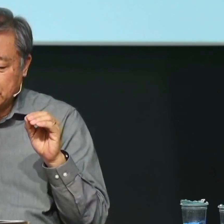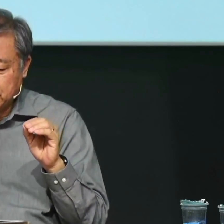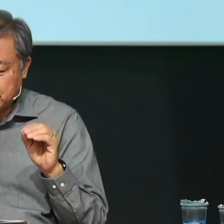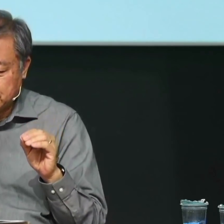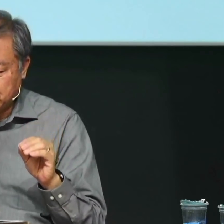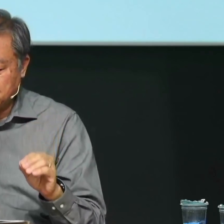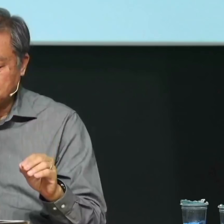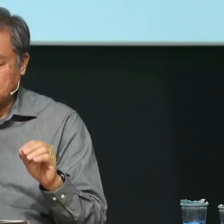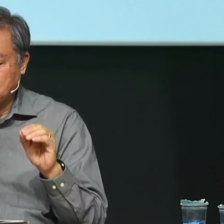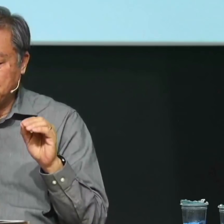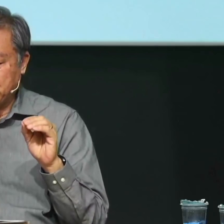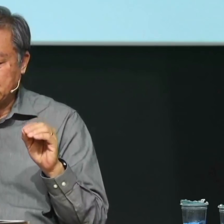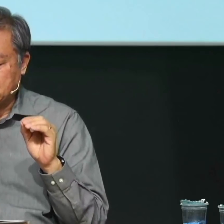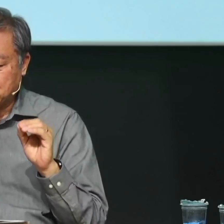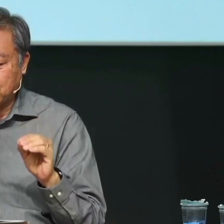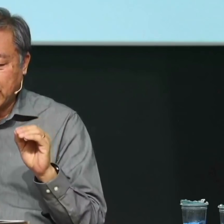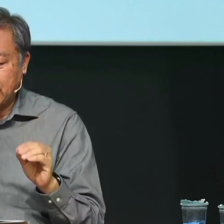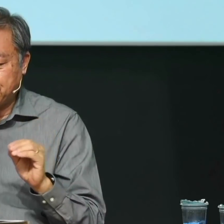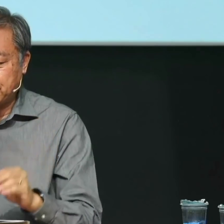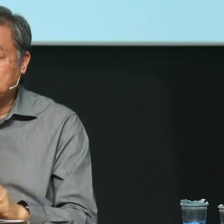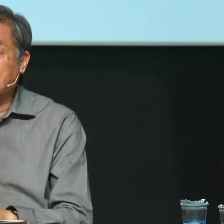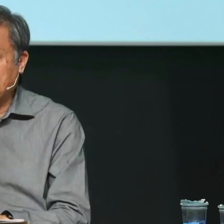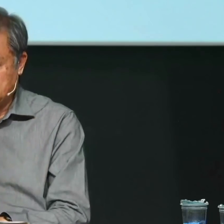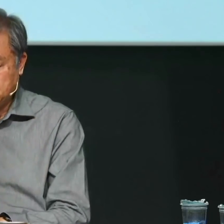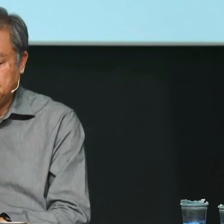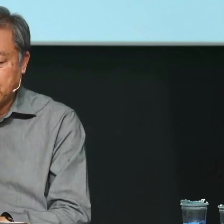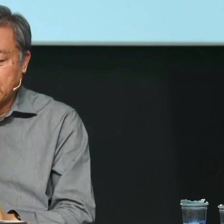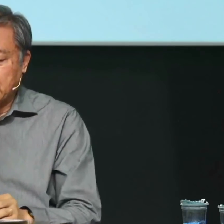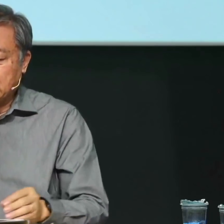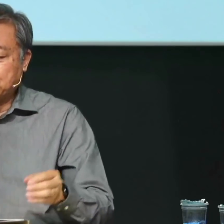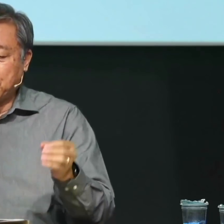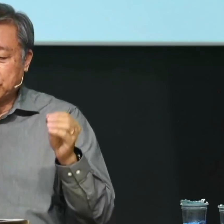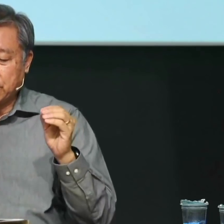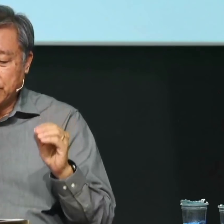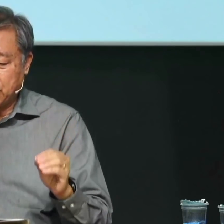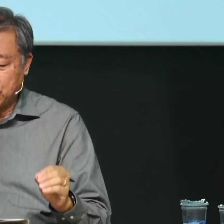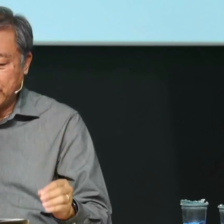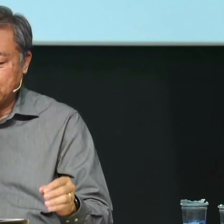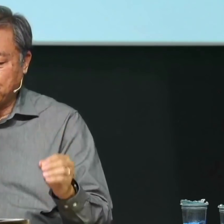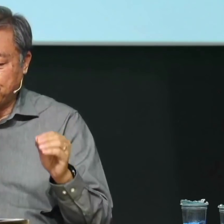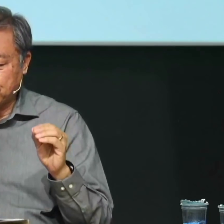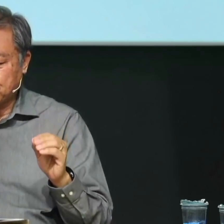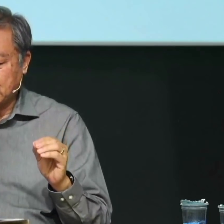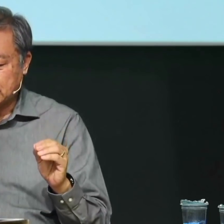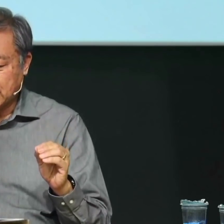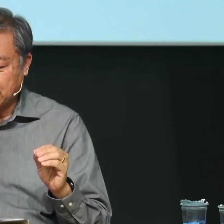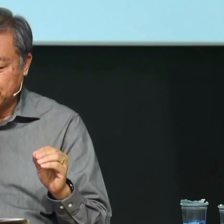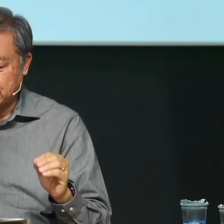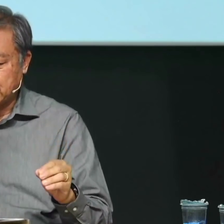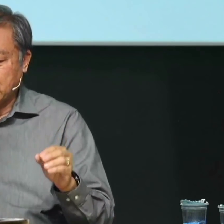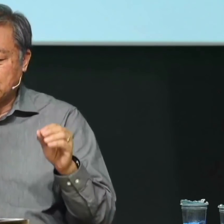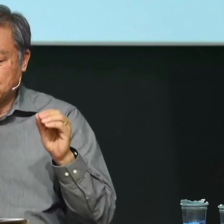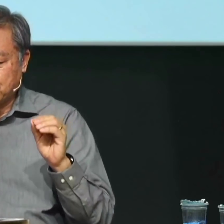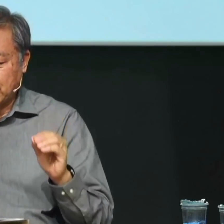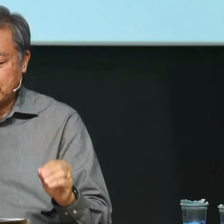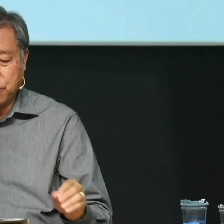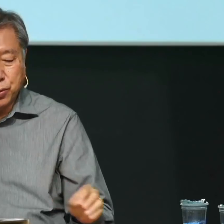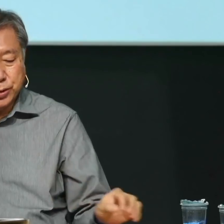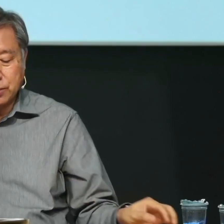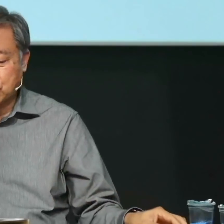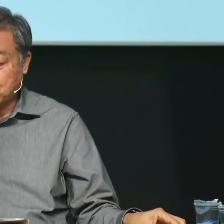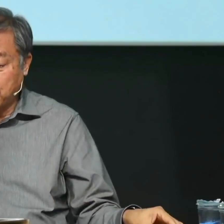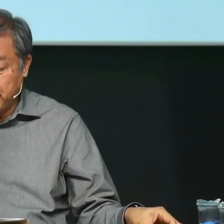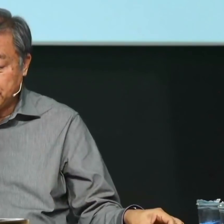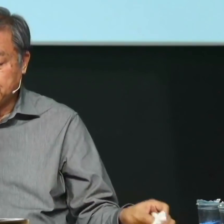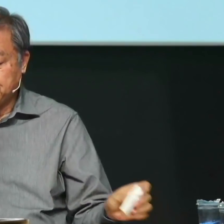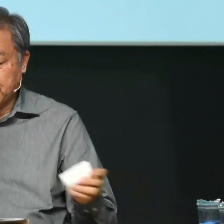assim disse Deus, não comerei de toda a árvore do jardim. Respondeu-lhe a mulher, do fruto das árvores do jardim